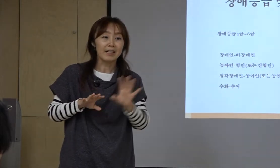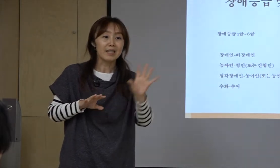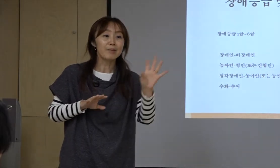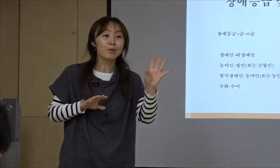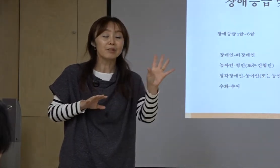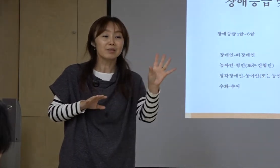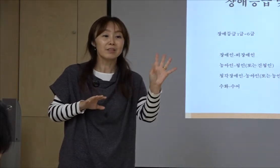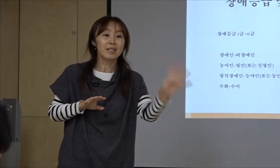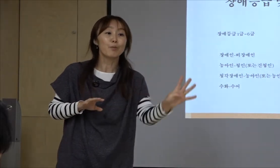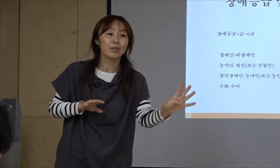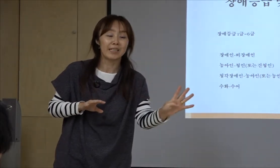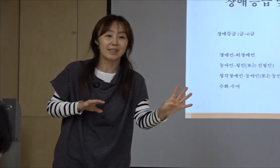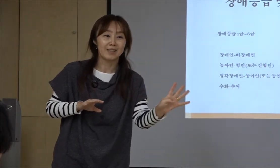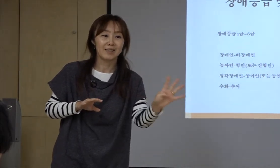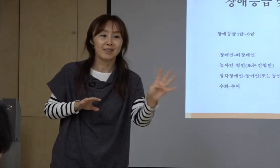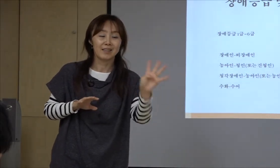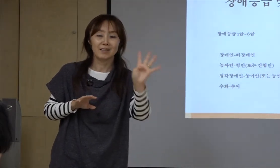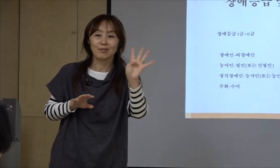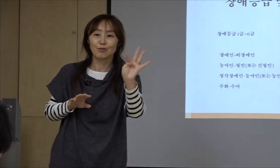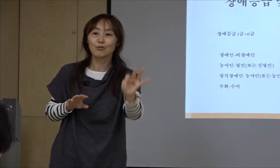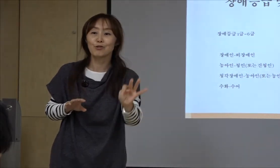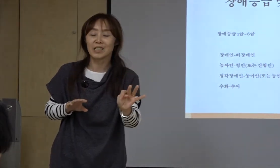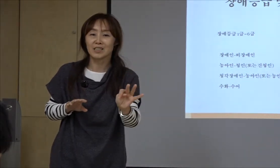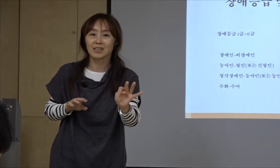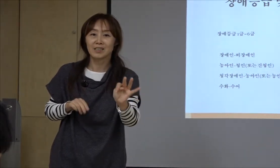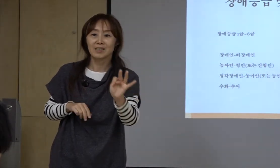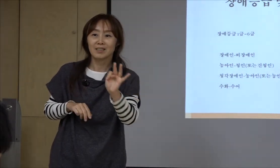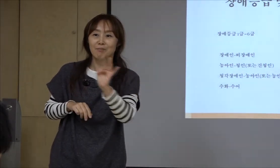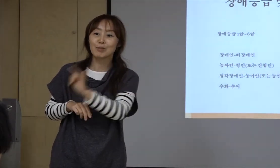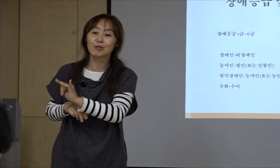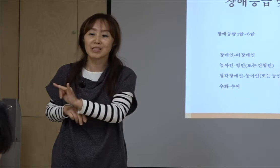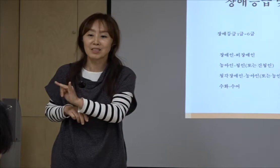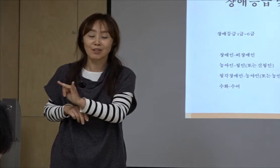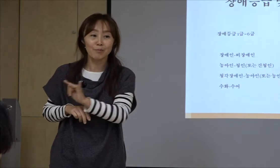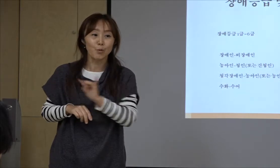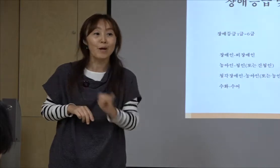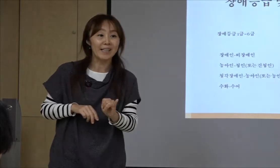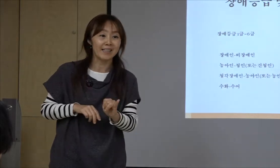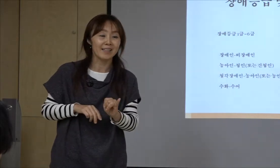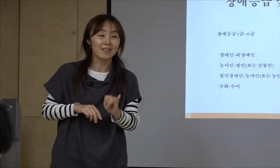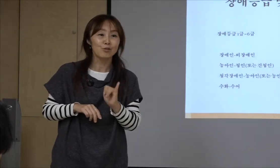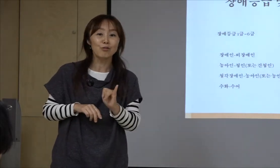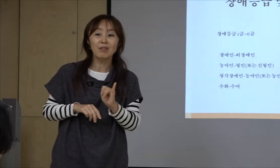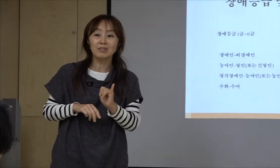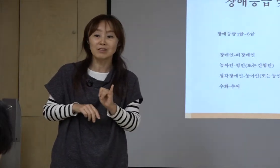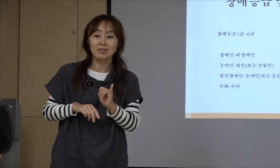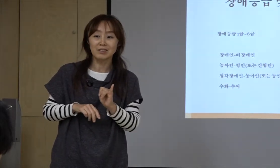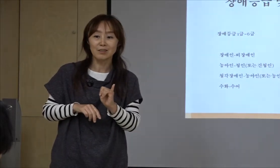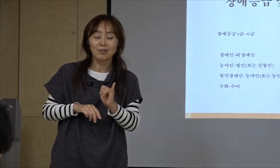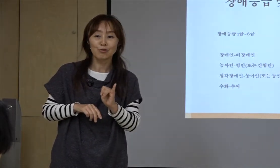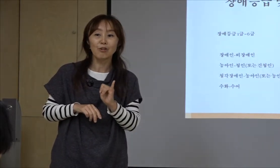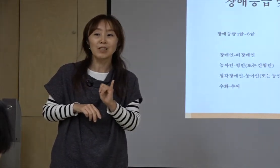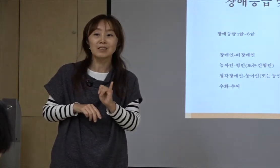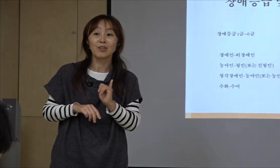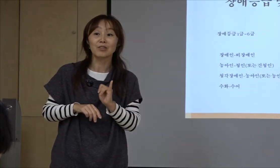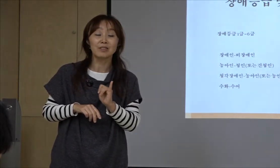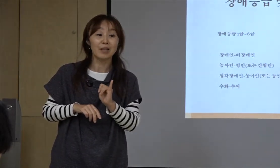그러니까 일본어 쓰는 일본인, 중국인, 미국인처럼 농아인, 수어를 쓰는 수어라는 언어를